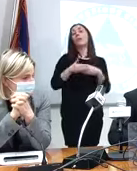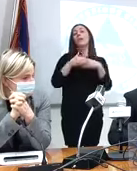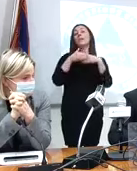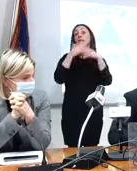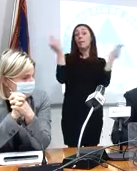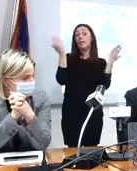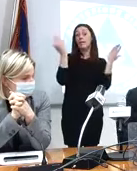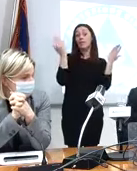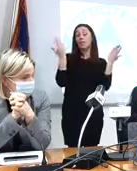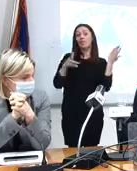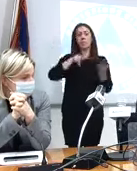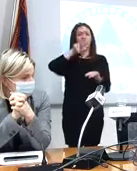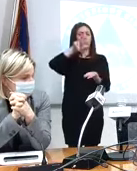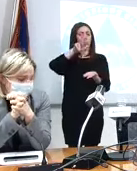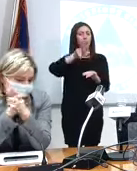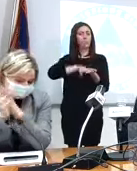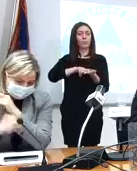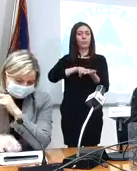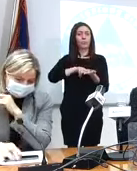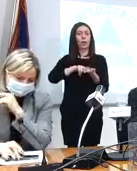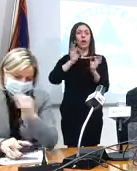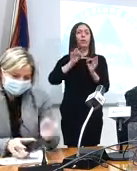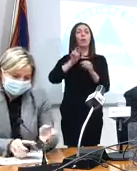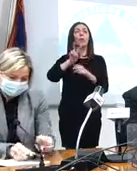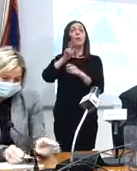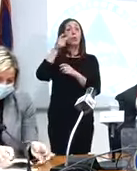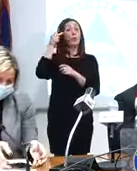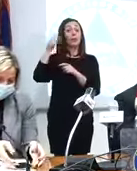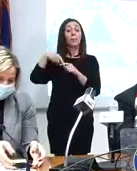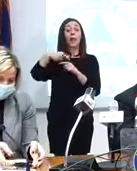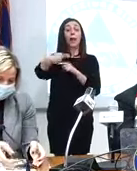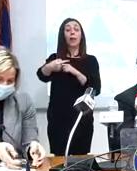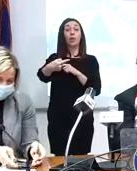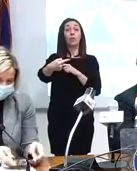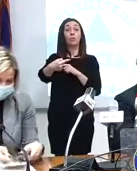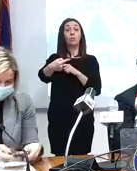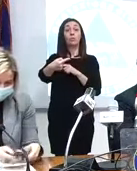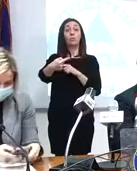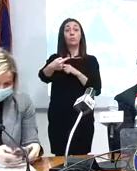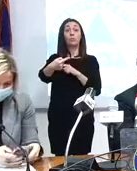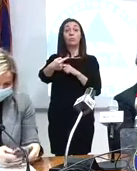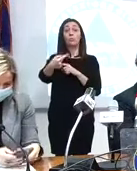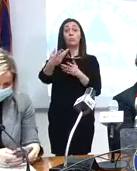hanno già confermato che al 2 di febbraio arriveranno